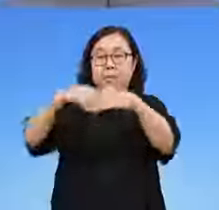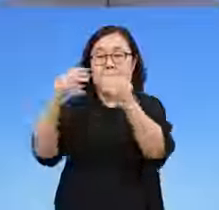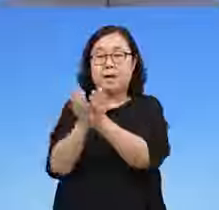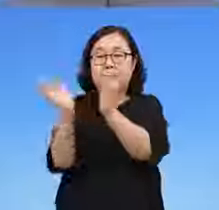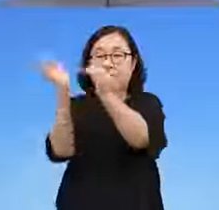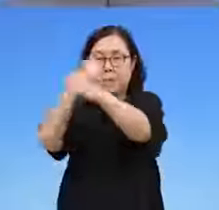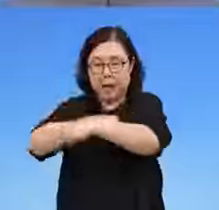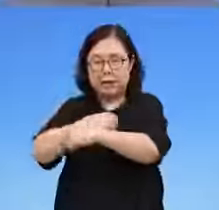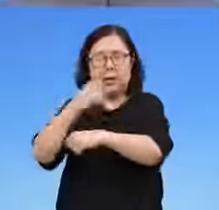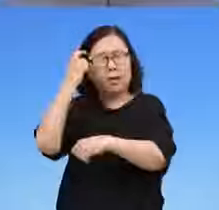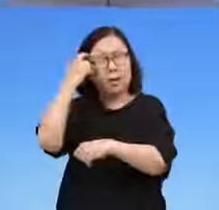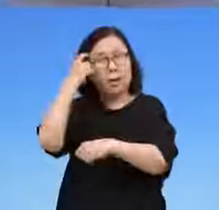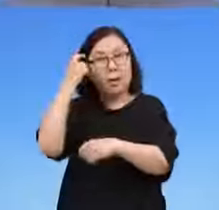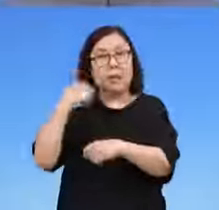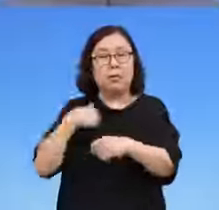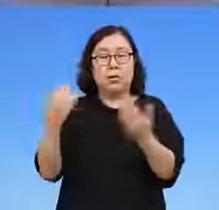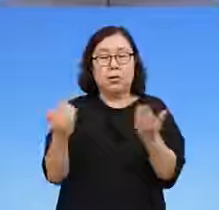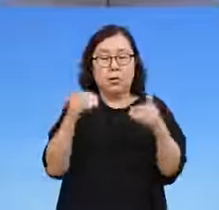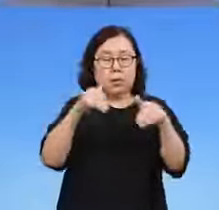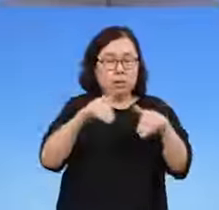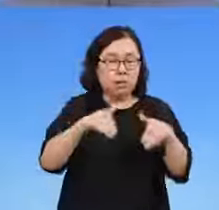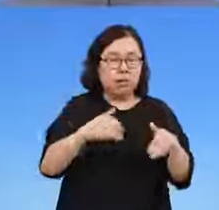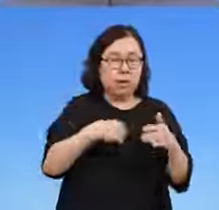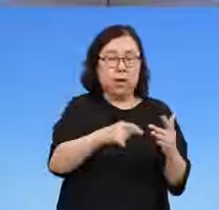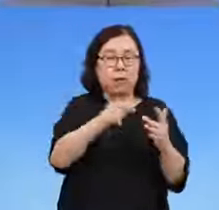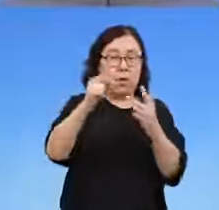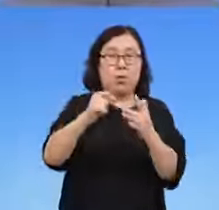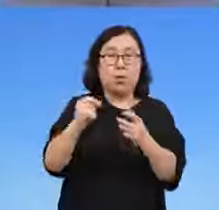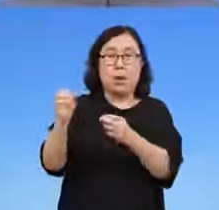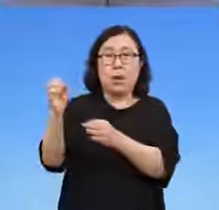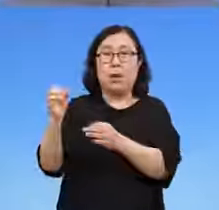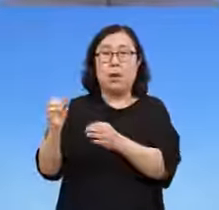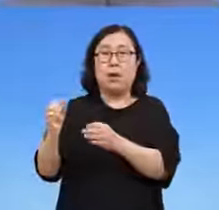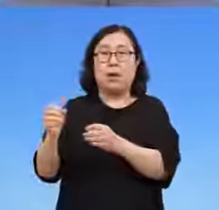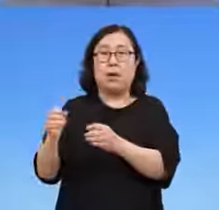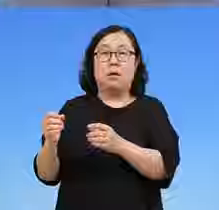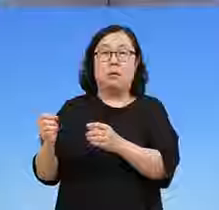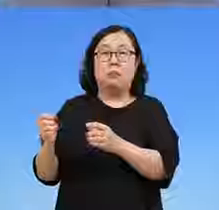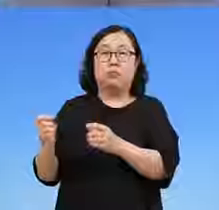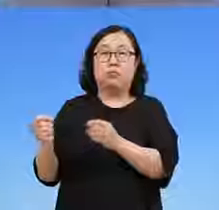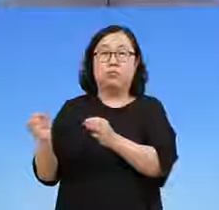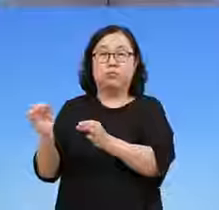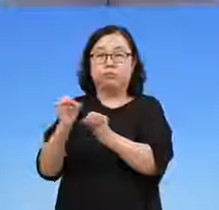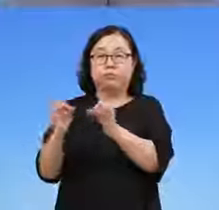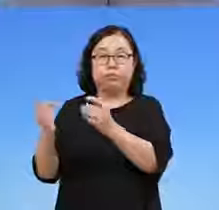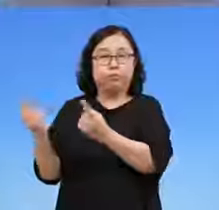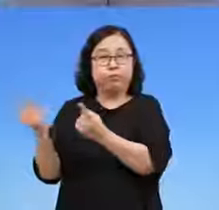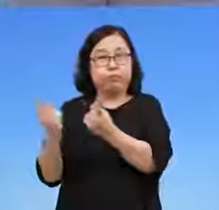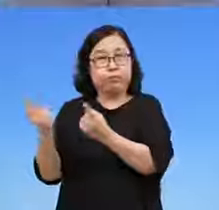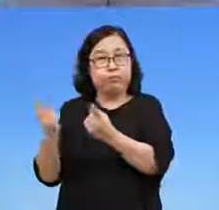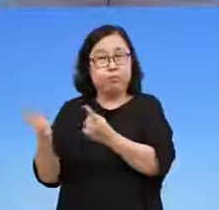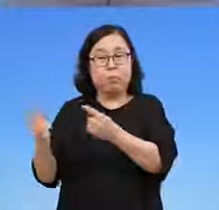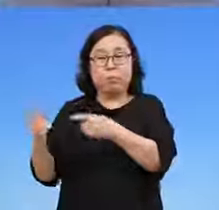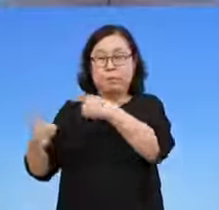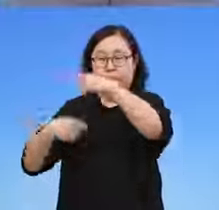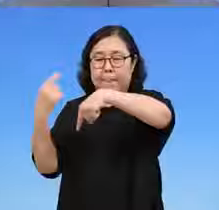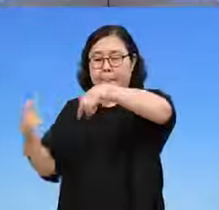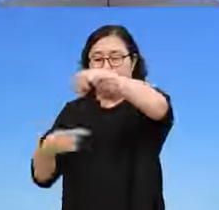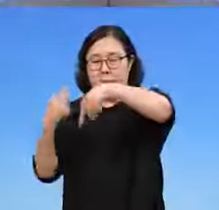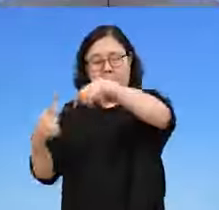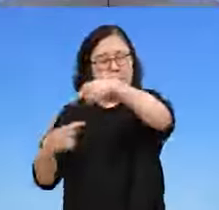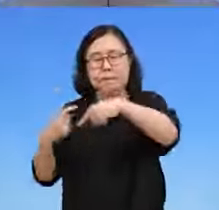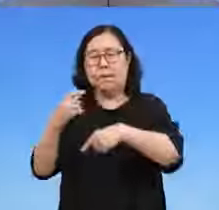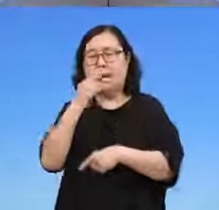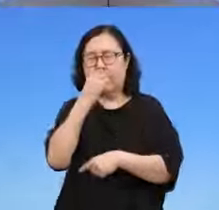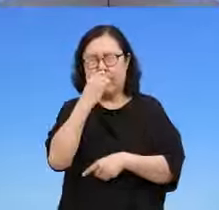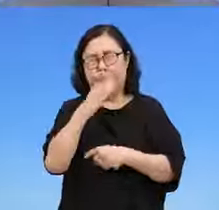되네 그래가지고 막 직원도 제가 뽑고 막 내가 이거 막 이렇게 운영하고 그러면 100% 망해요. 왜? 저는 그런